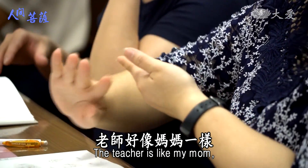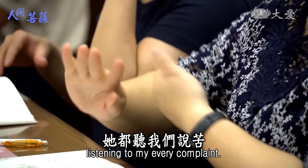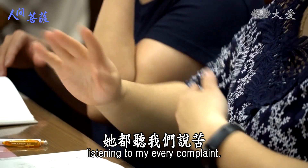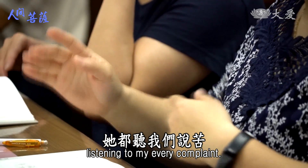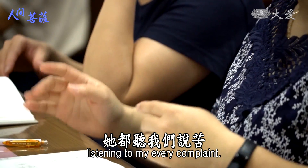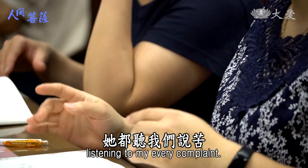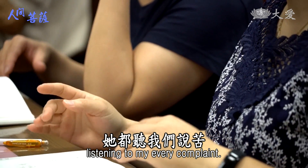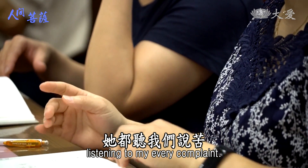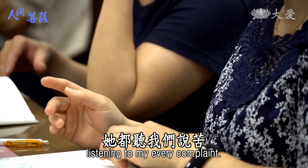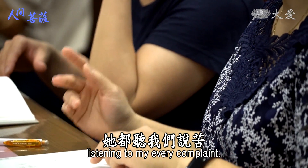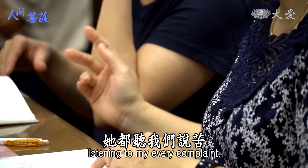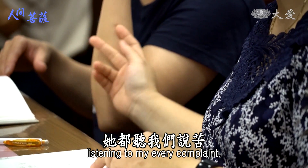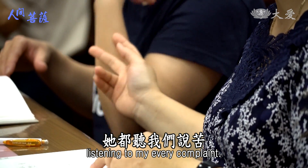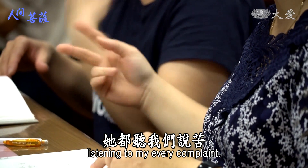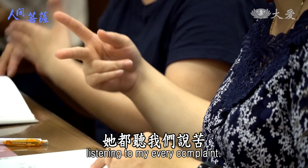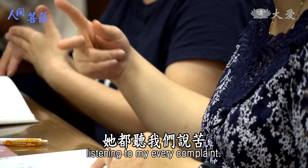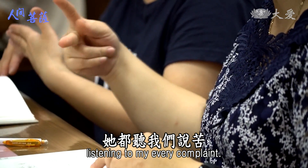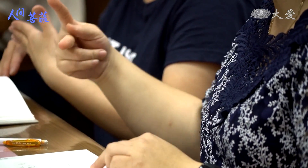他都听我们受苦。